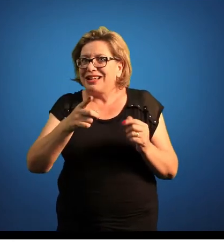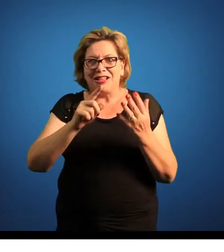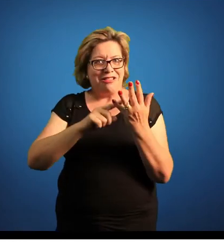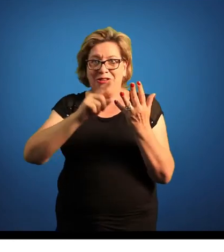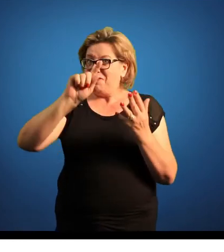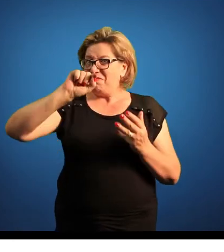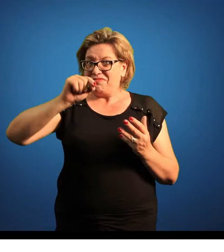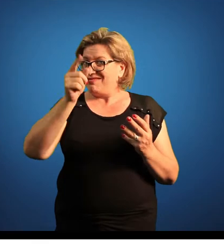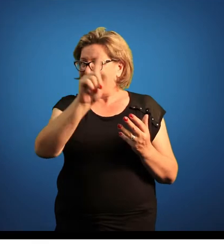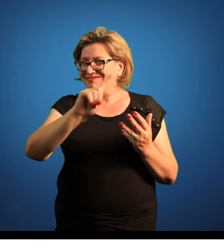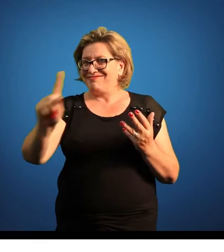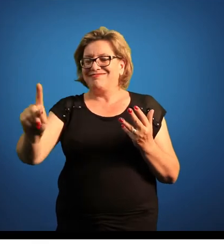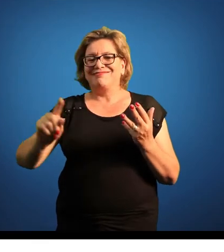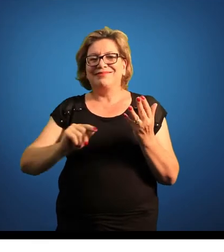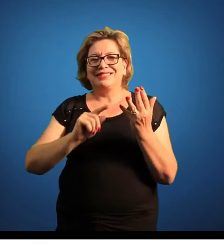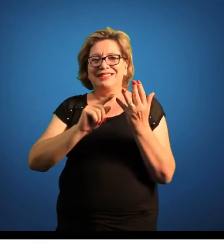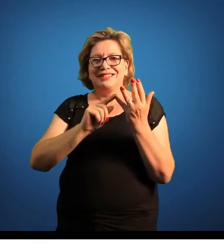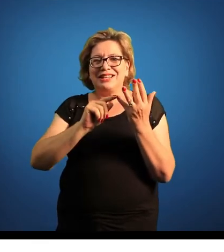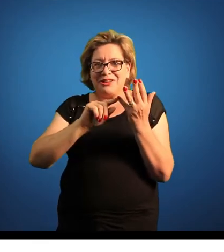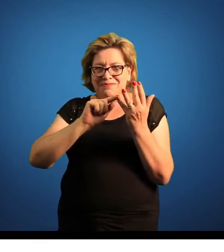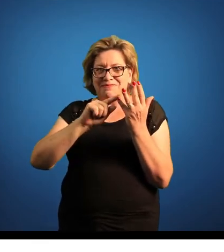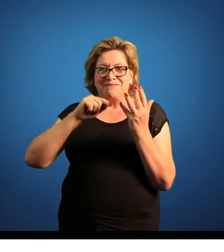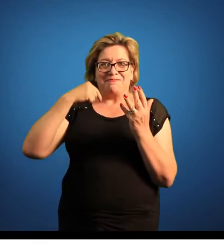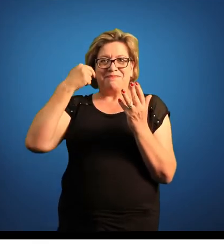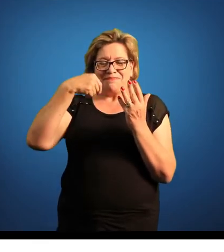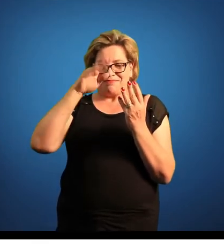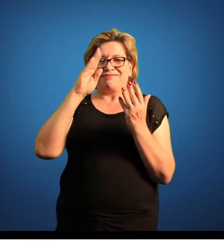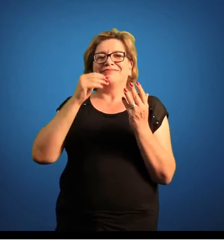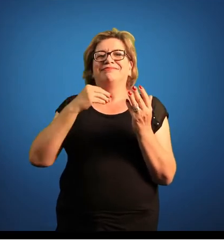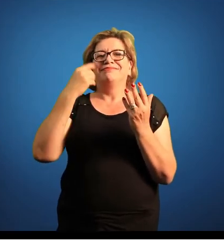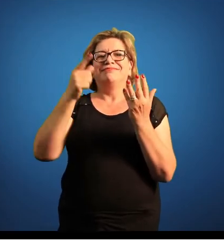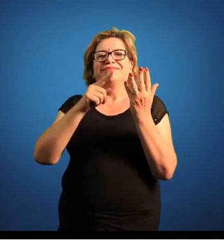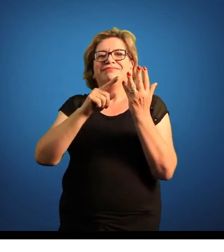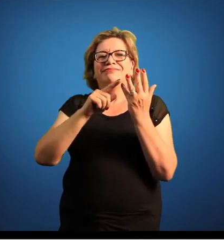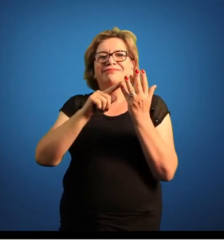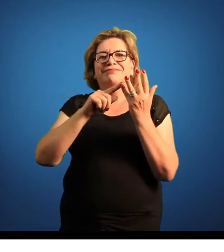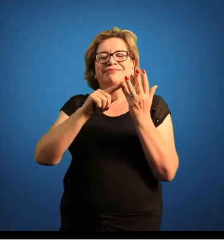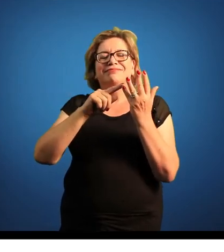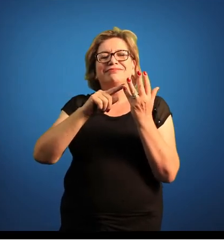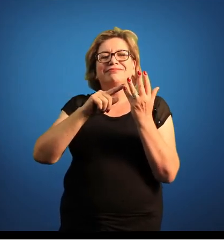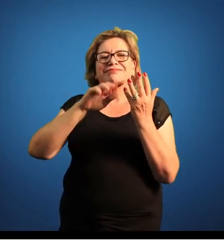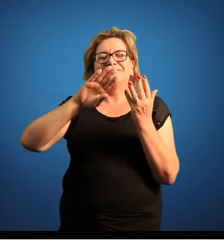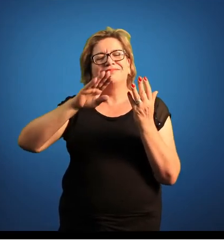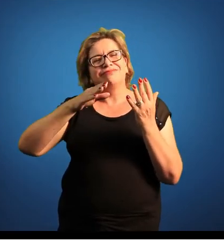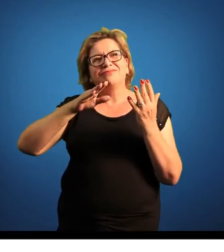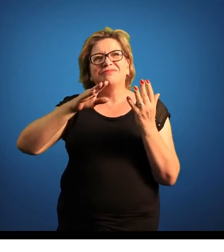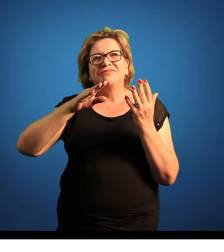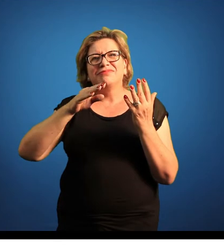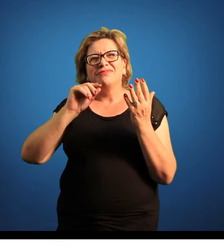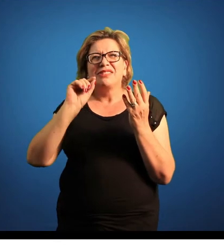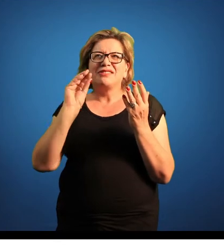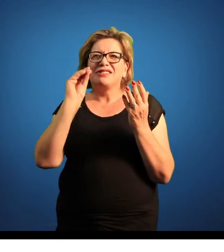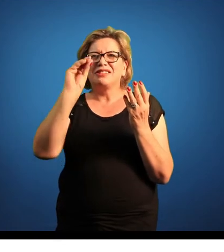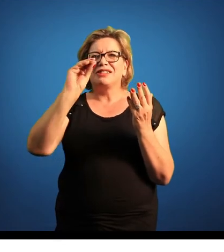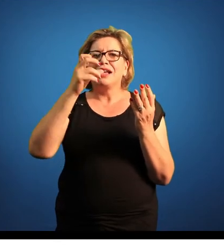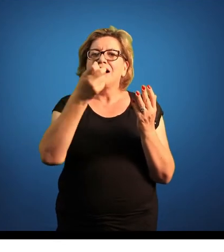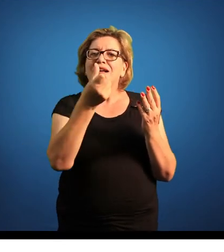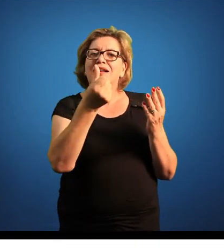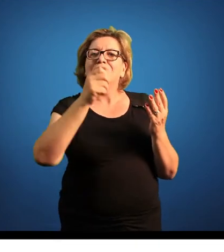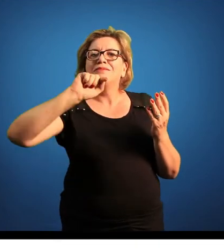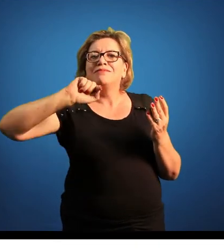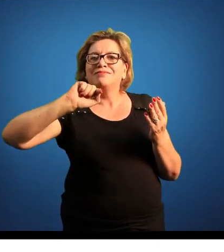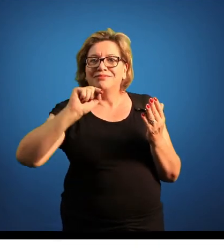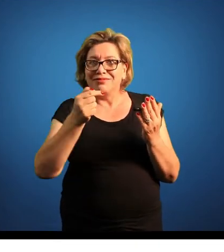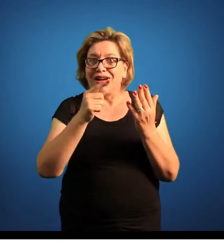ganha somente 1.000. Ele ganha um pouquinho mais. Ele ganha, vamos colocar lá,